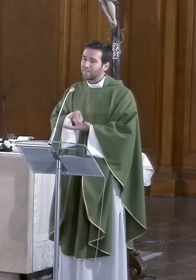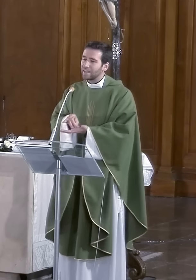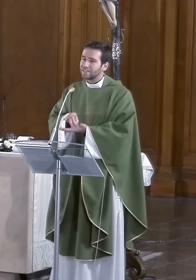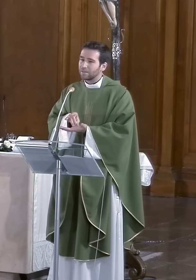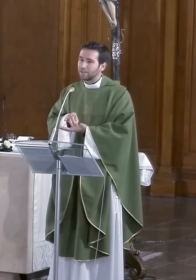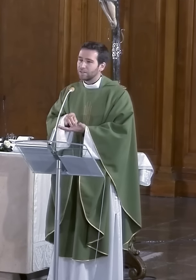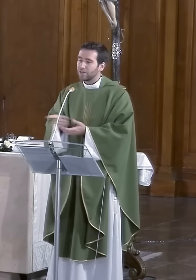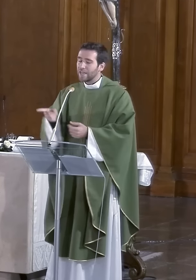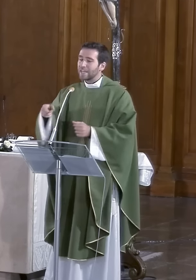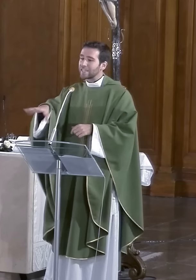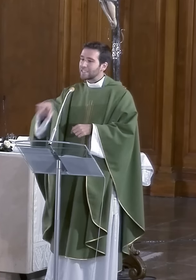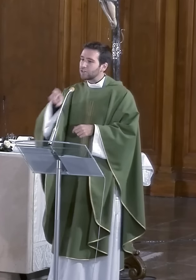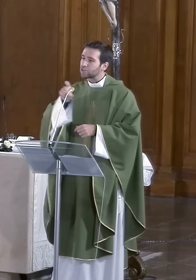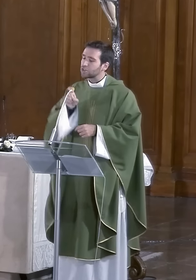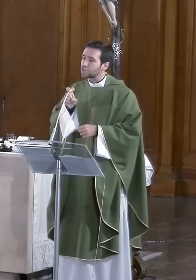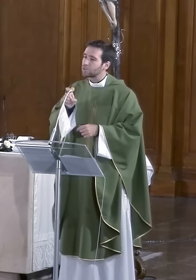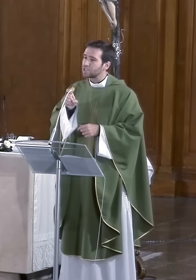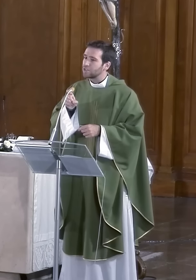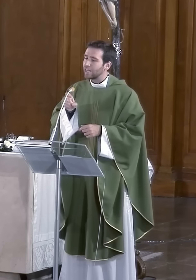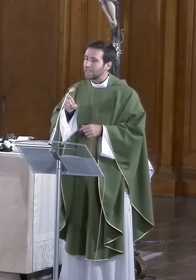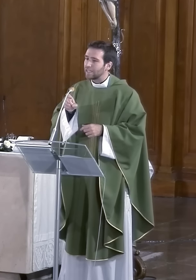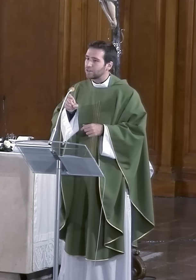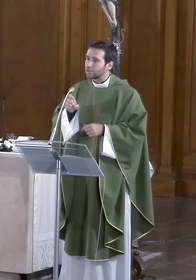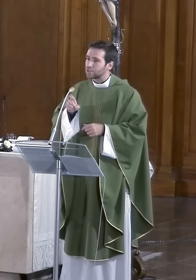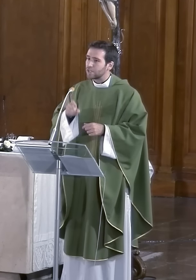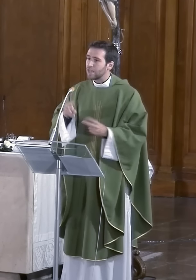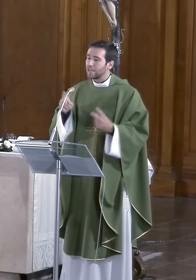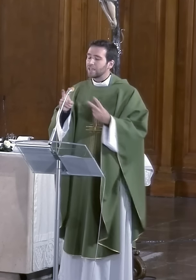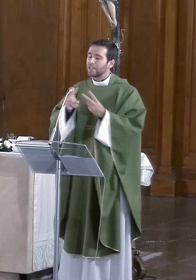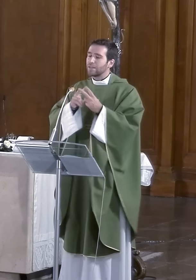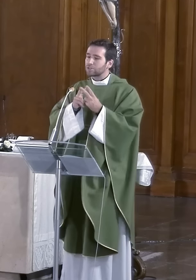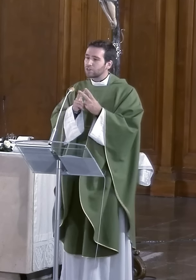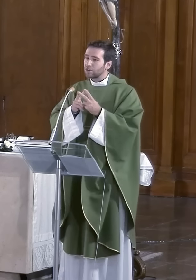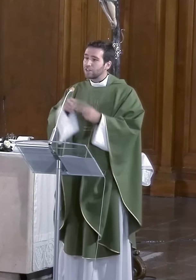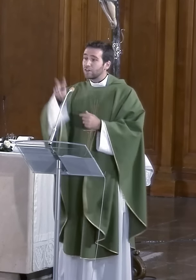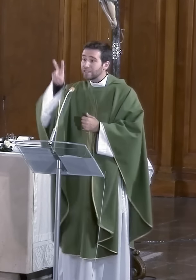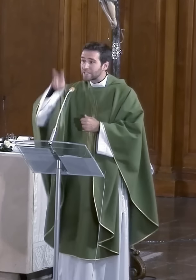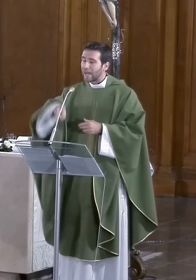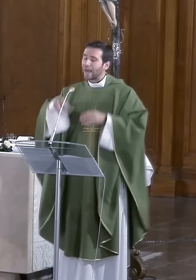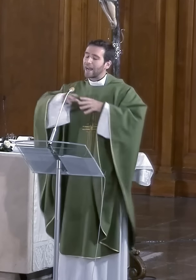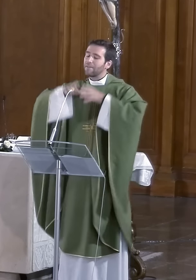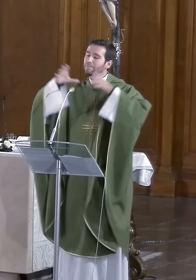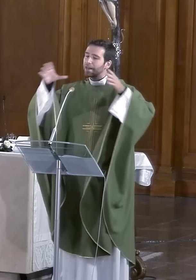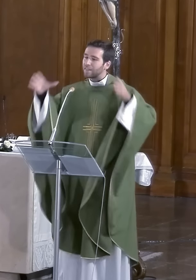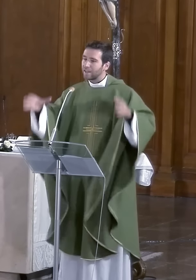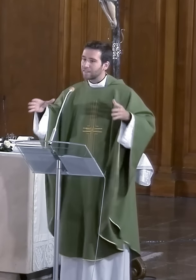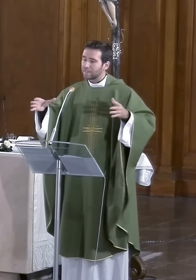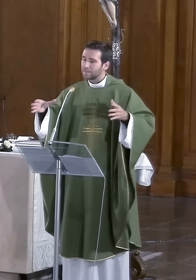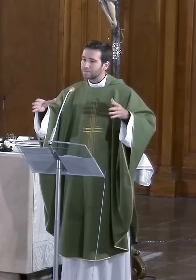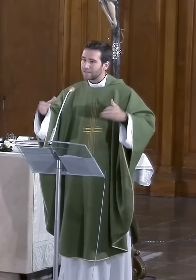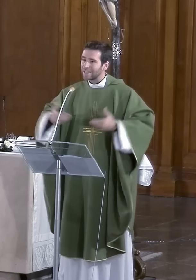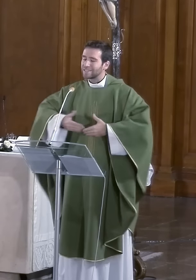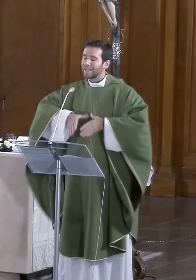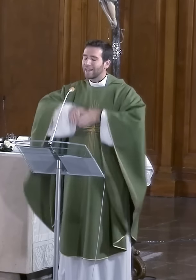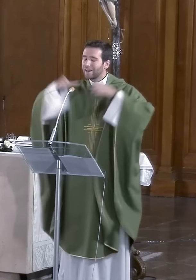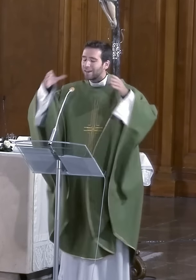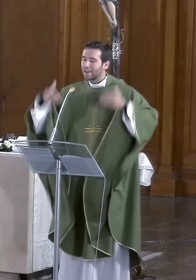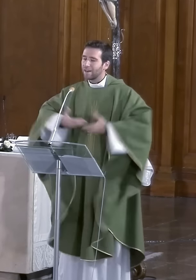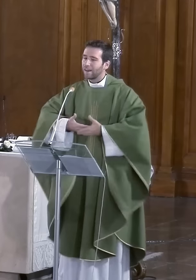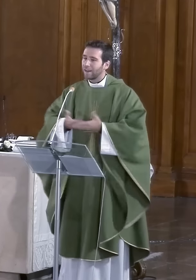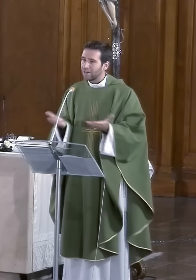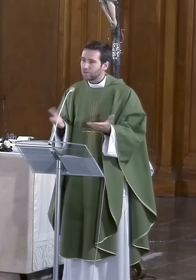importancia del servicio. Que si nosotros hemos sido elegidos y hemos conocido esta gran verdad, este